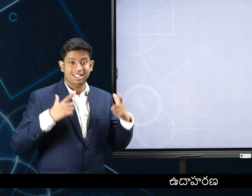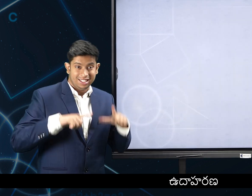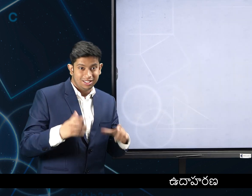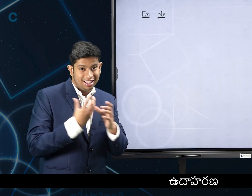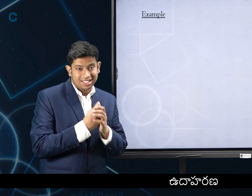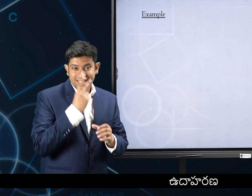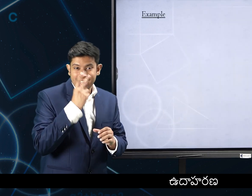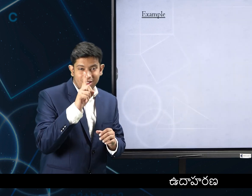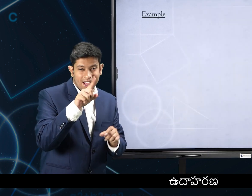ఉదాహరణ: